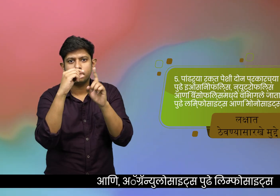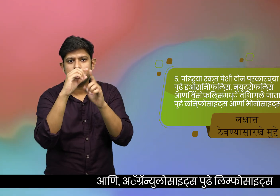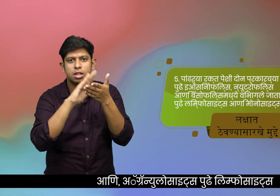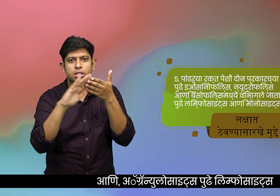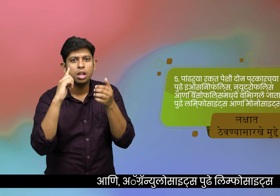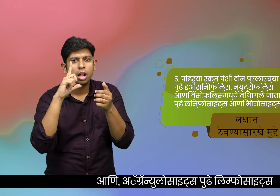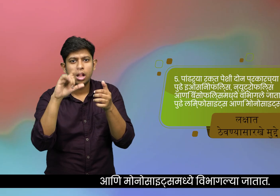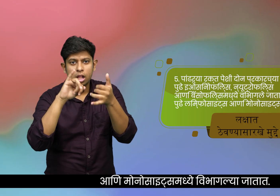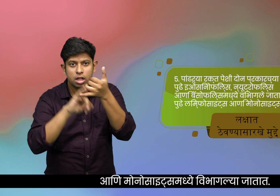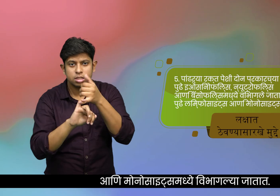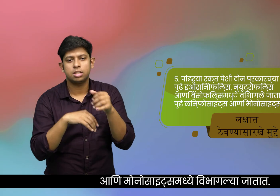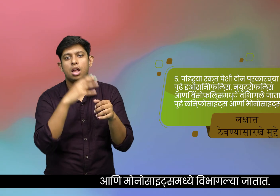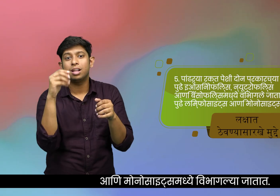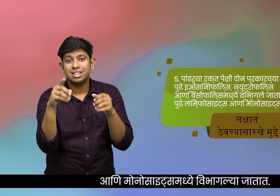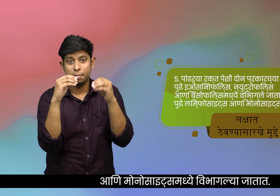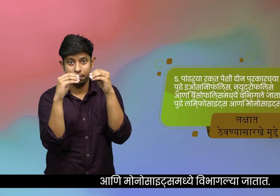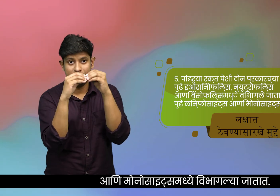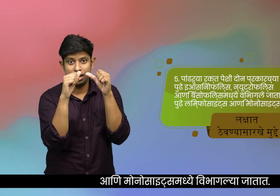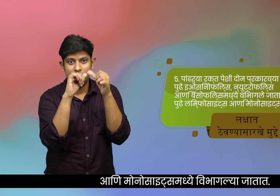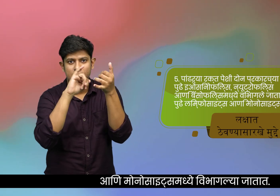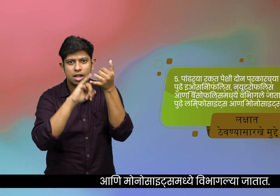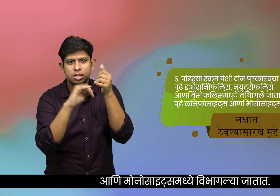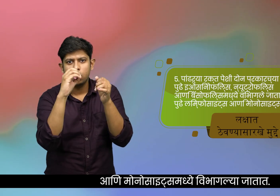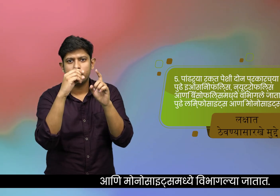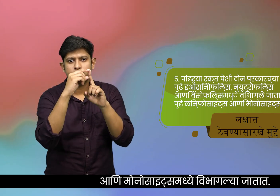आणि मोनोसाइट्स मध्ये विभागल्या जातात.